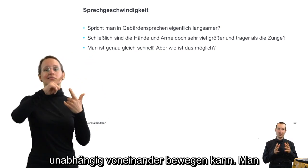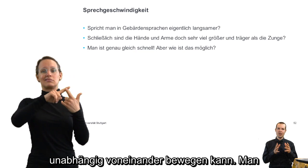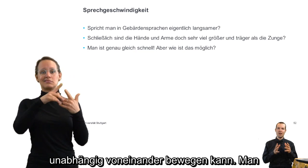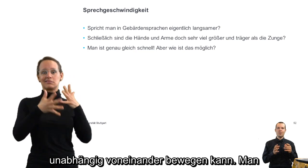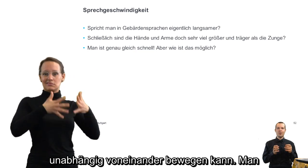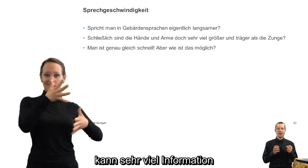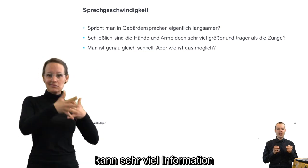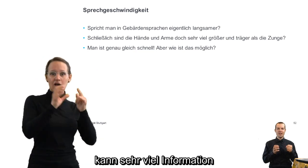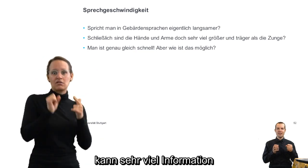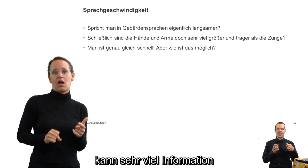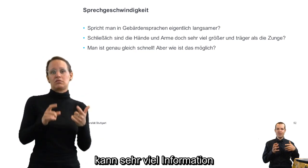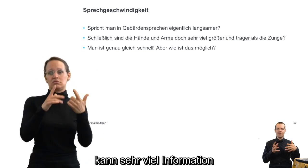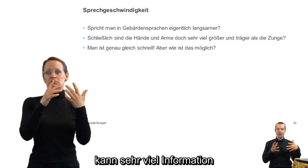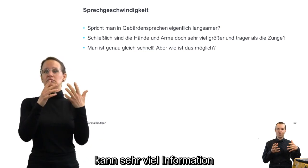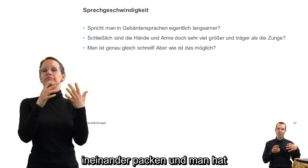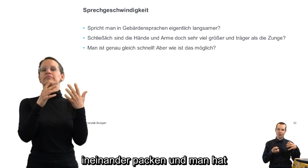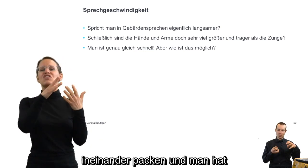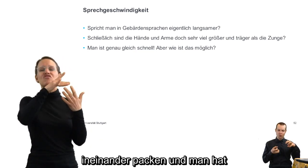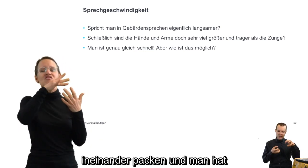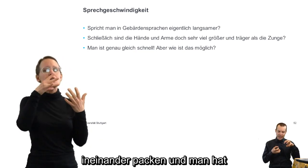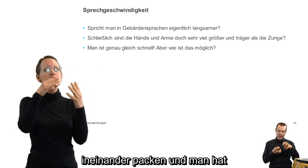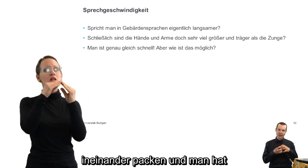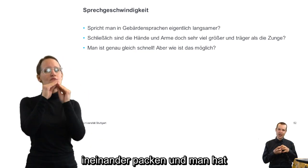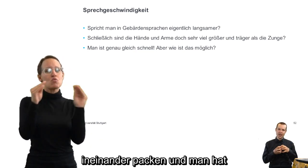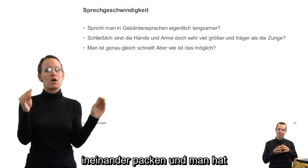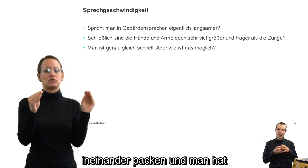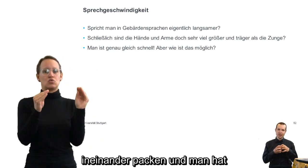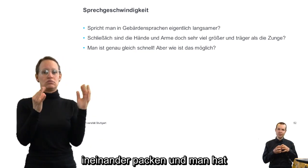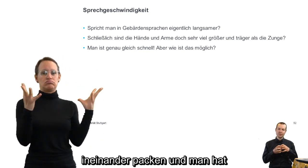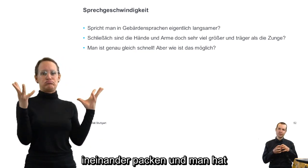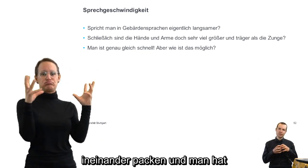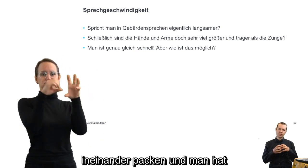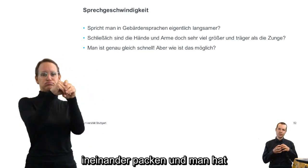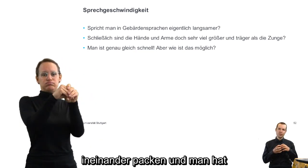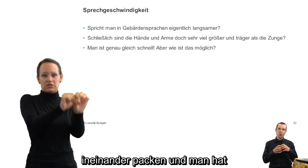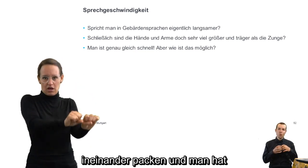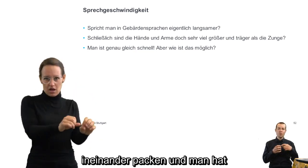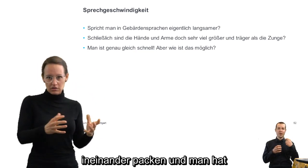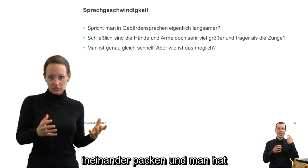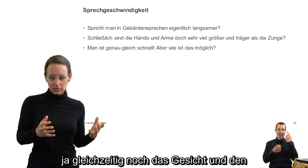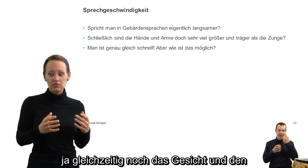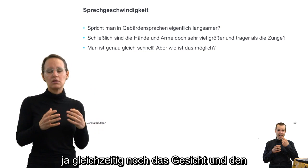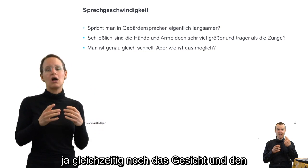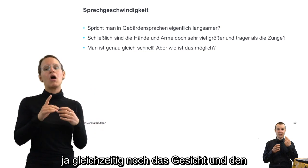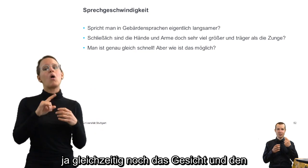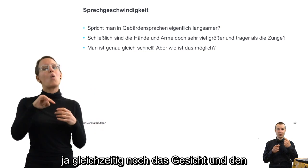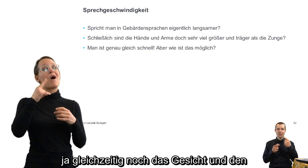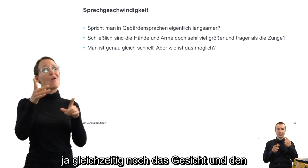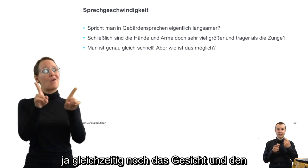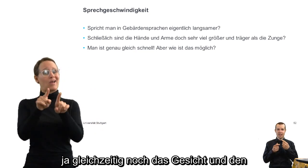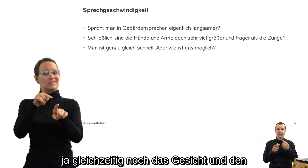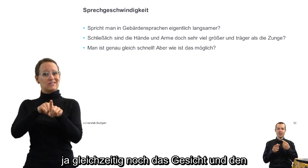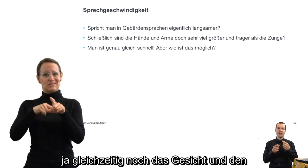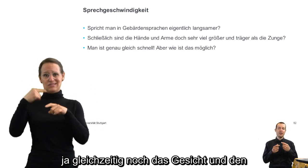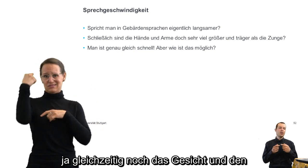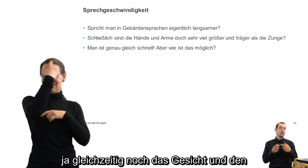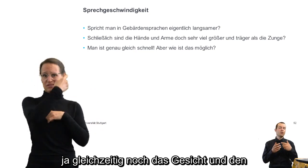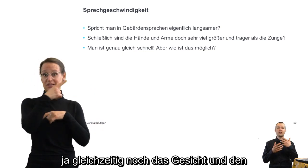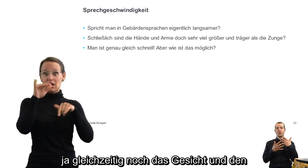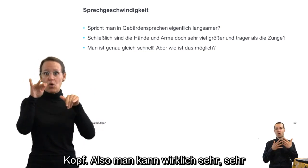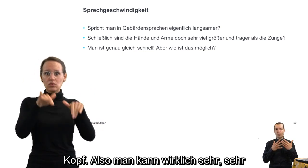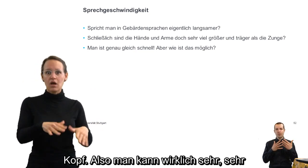bewegen kann. Man kann sehr viel Information ineinander packen und man hat ja gleichzeitig noch das Gesicht